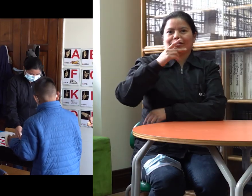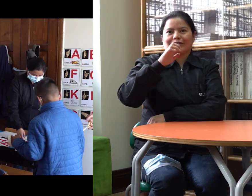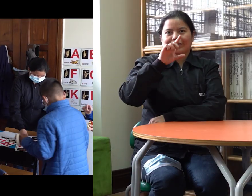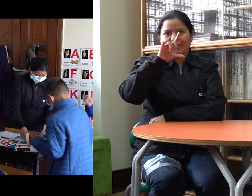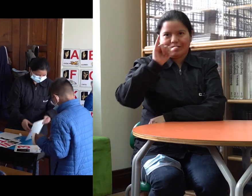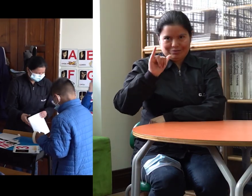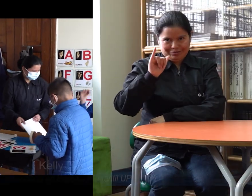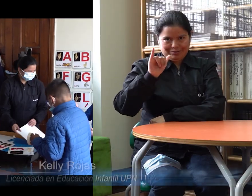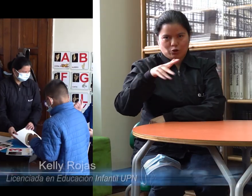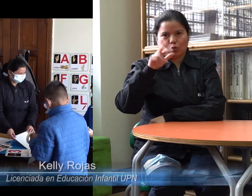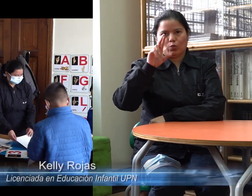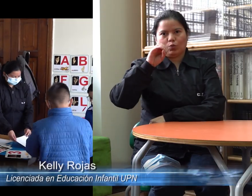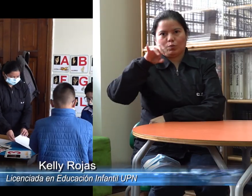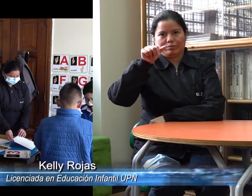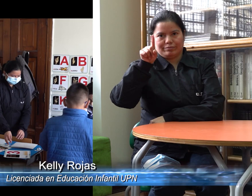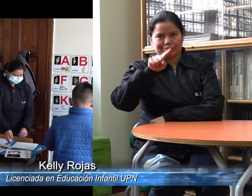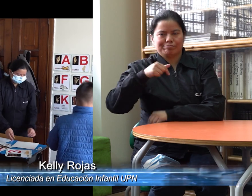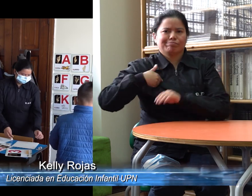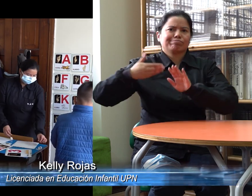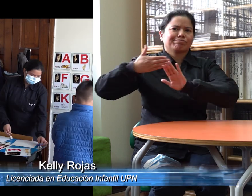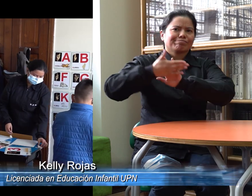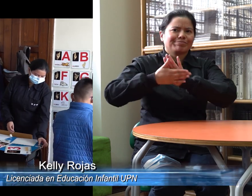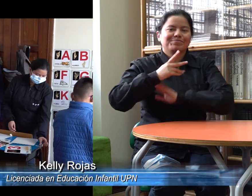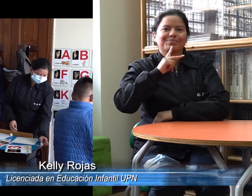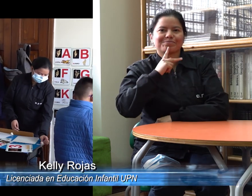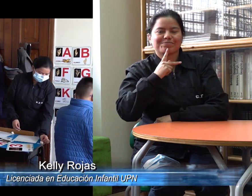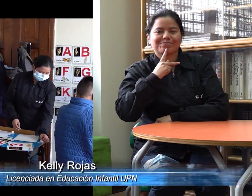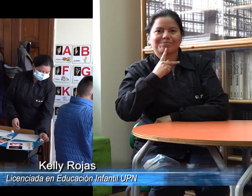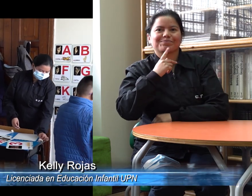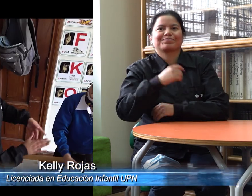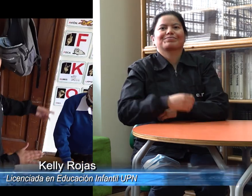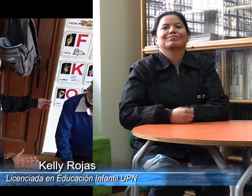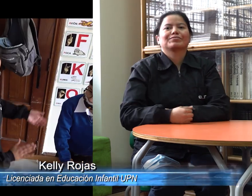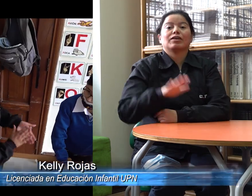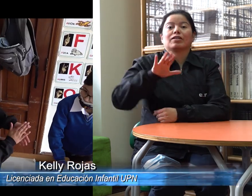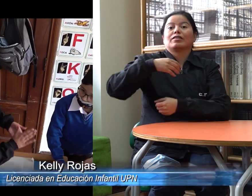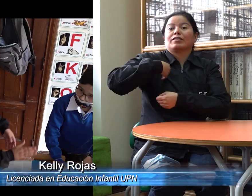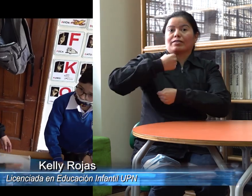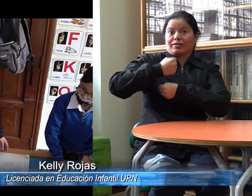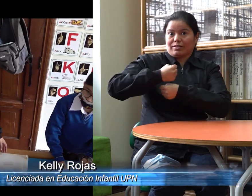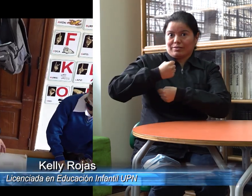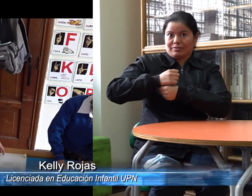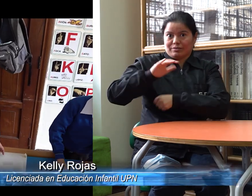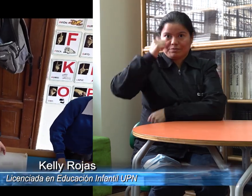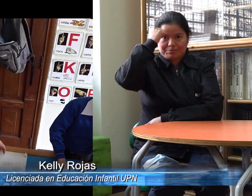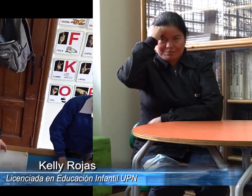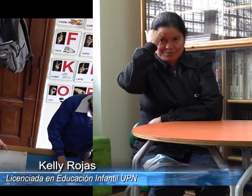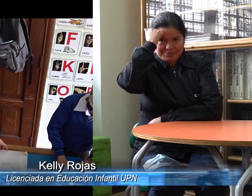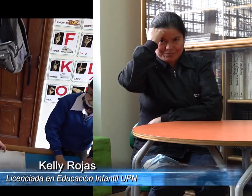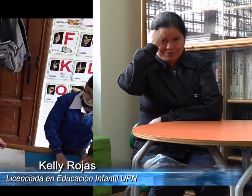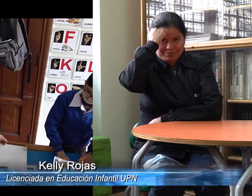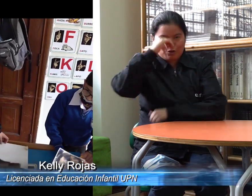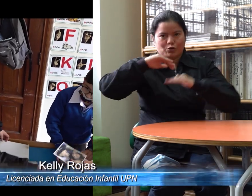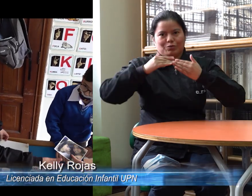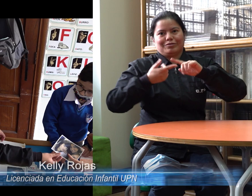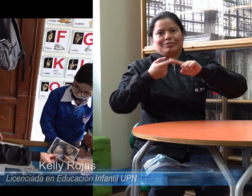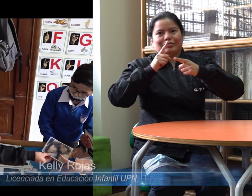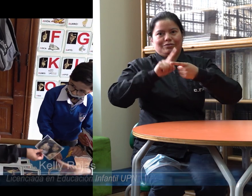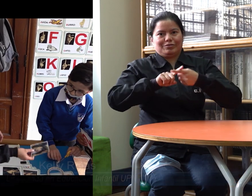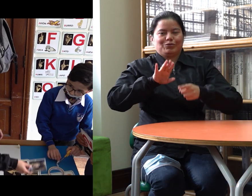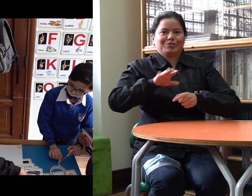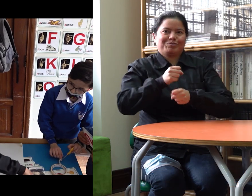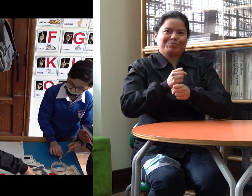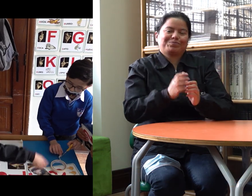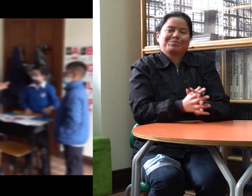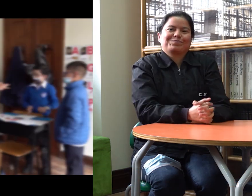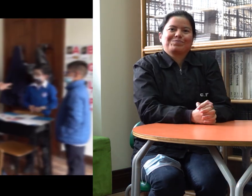Mucho gusto, mi nombre es Kelly Rojas, esta es mi seña. Trabajo actualmente como docente en el Colegio